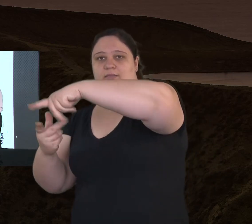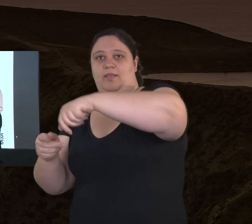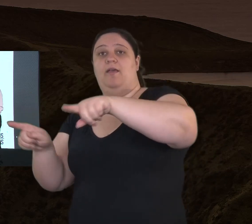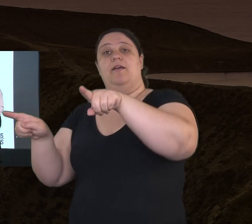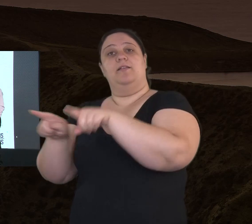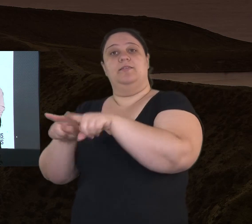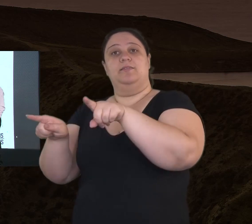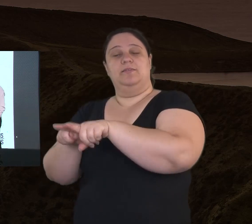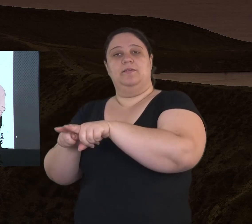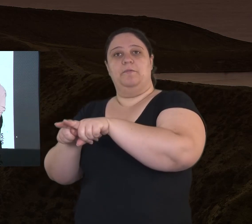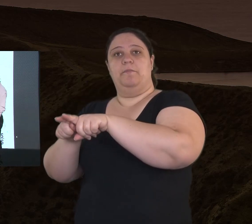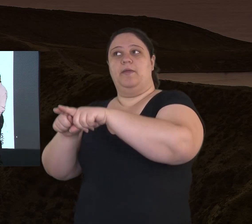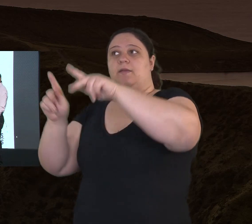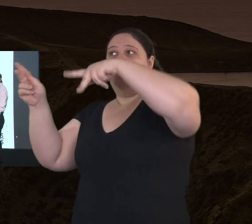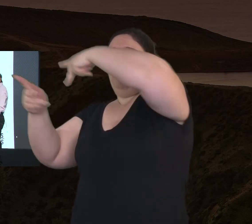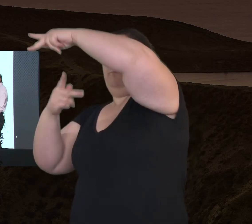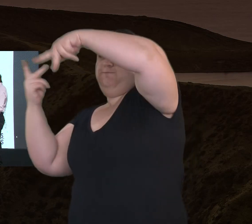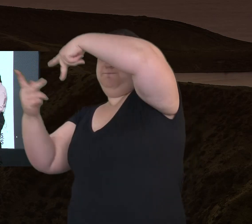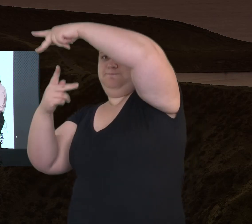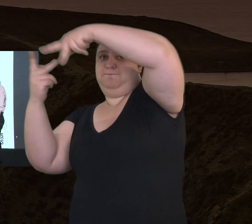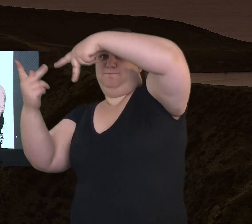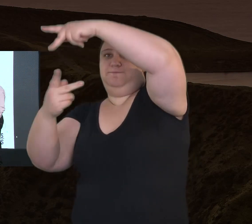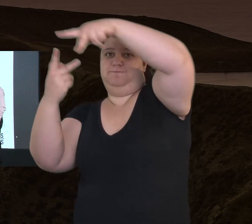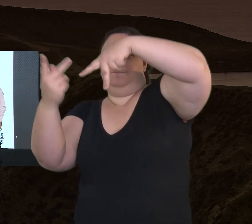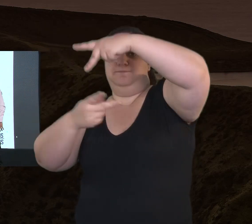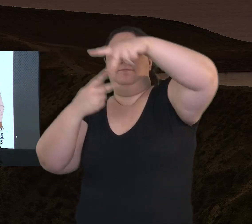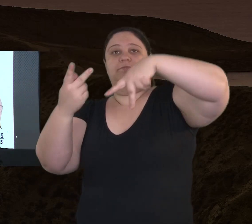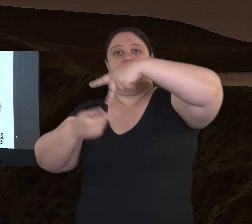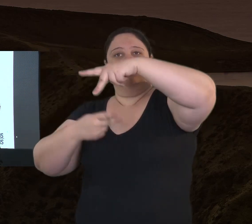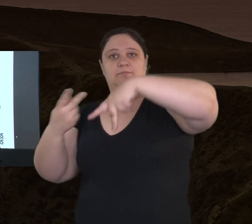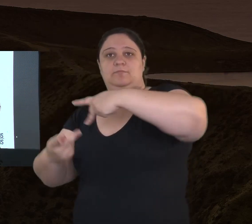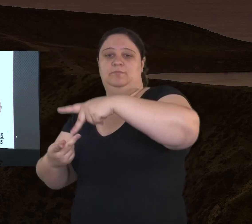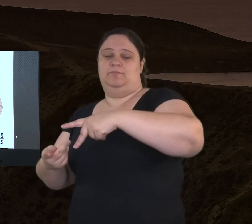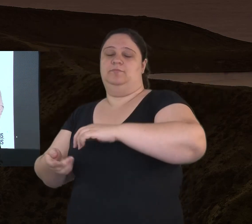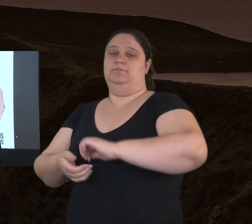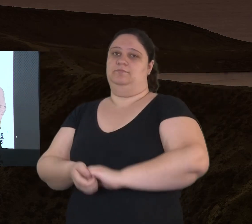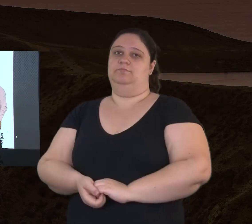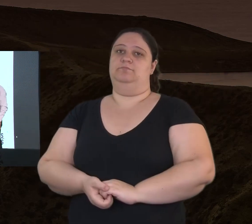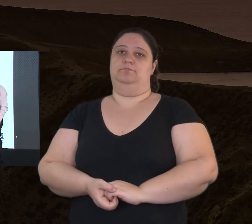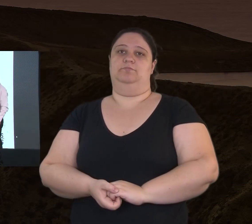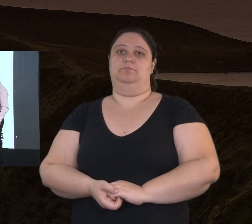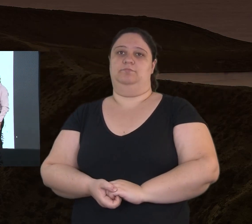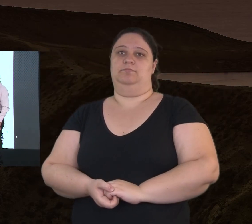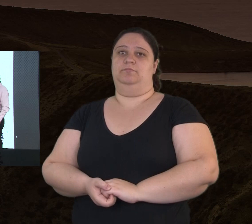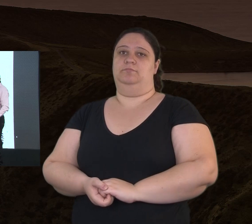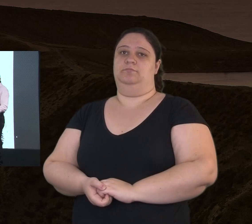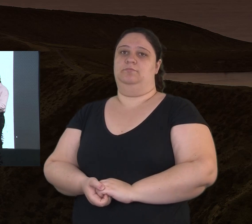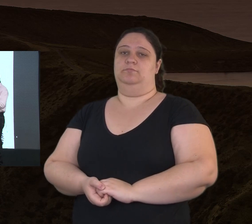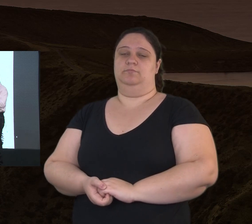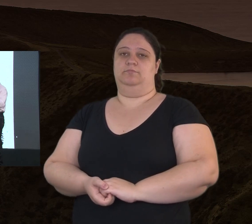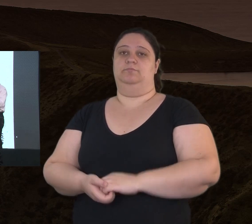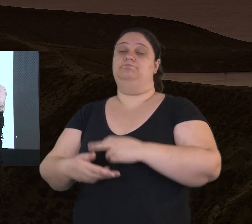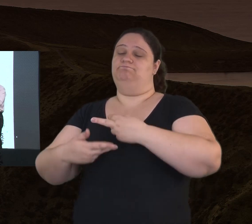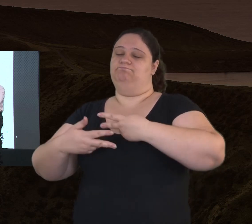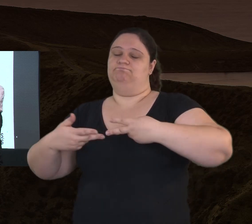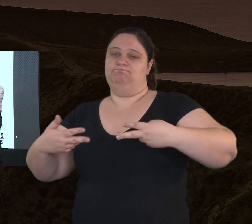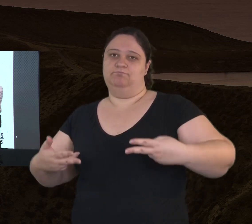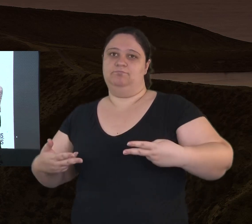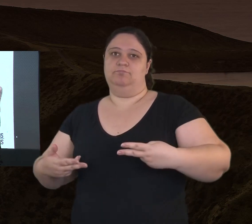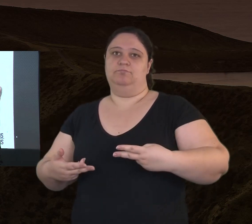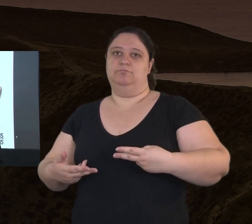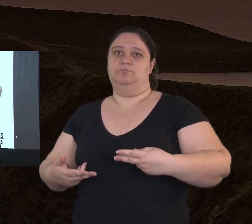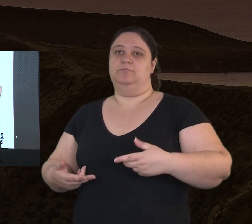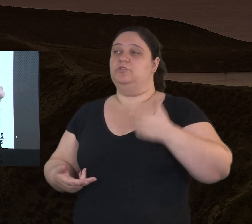e todo o universo, né, visível que nós chamamos de cosmos, né,